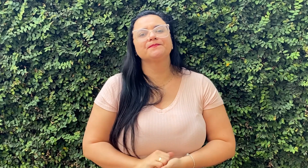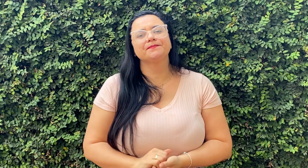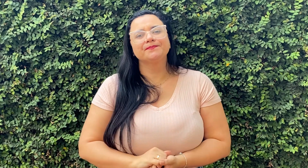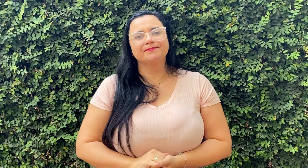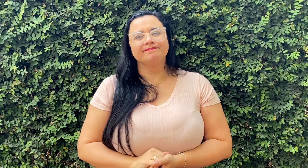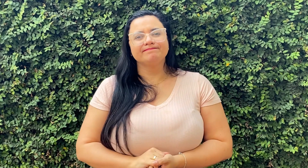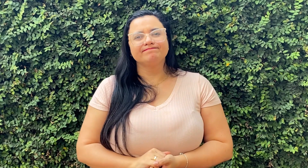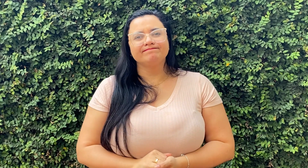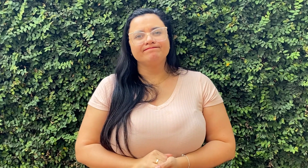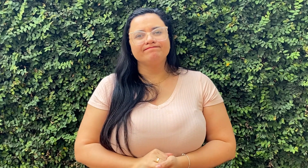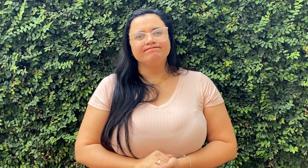Libras.